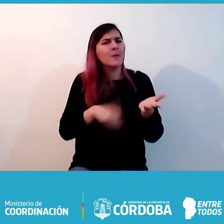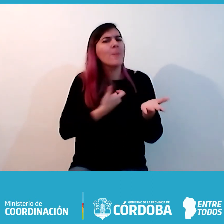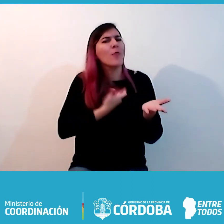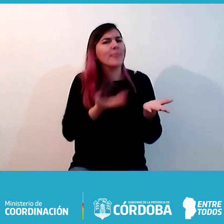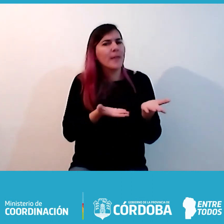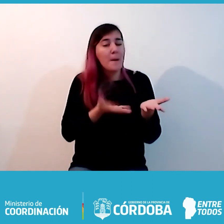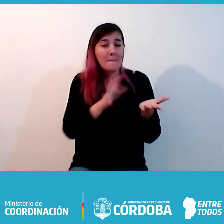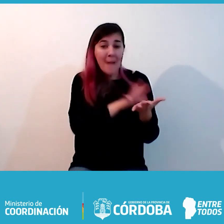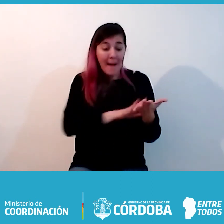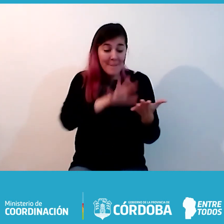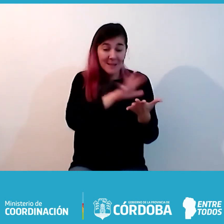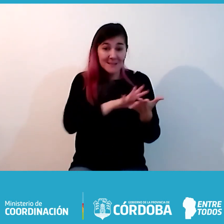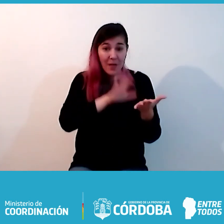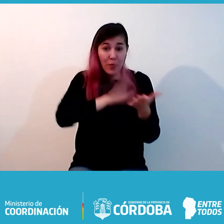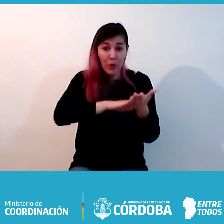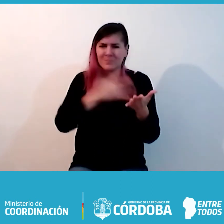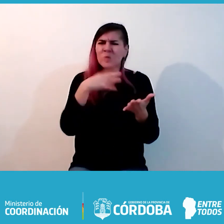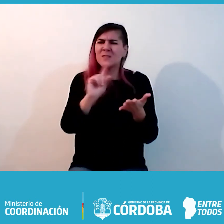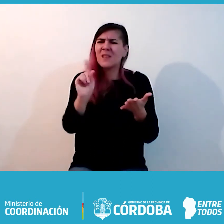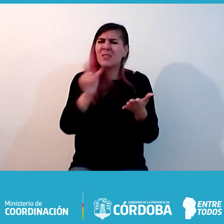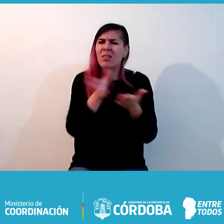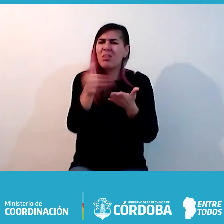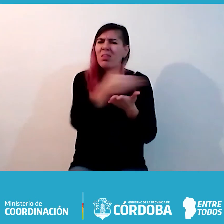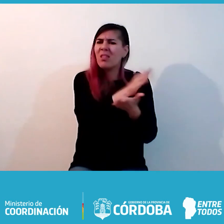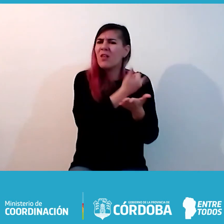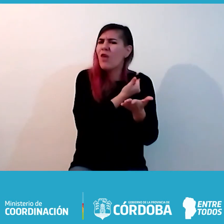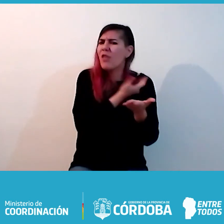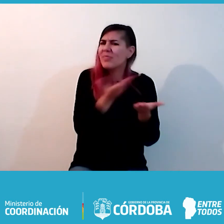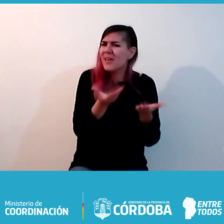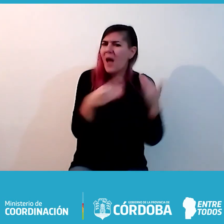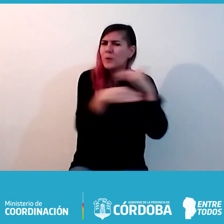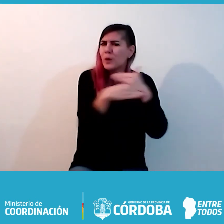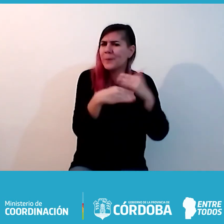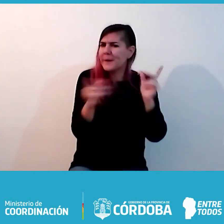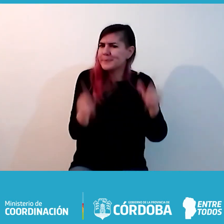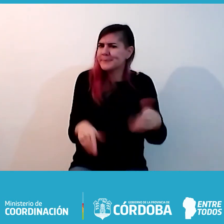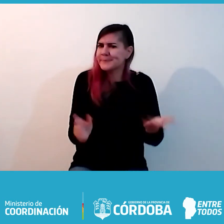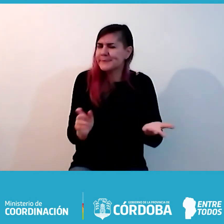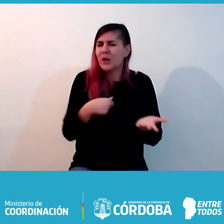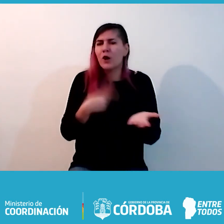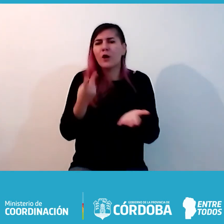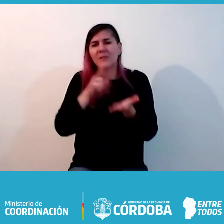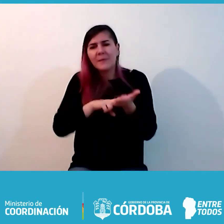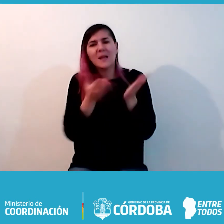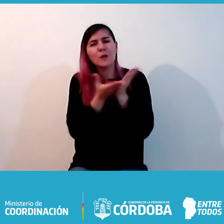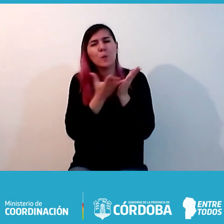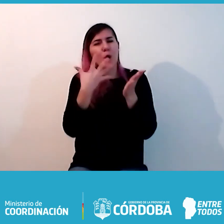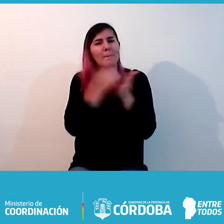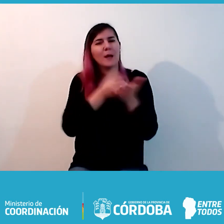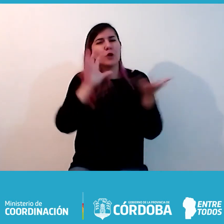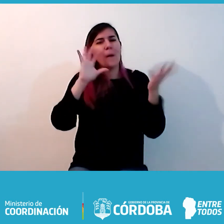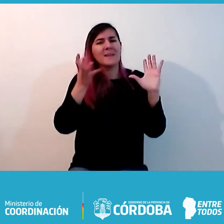observa que los mapas que están en el documento no se entienden, no dejan claro por dónde iría la autovía. Reitera que el estudio de impacto ambiental no